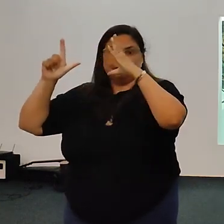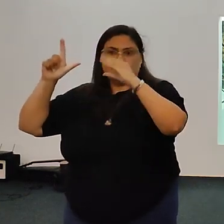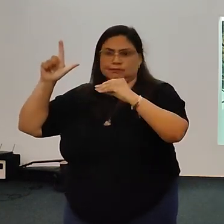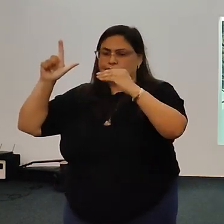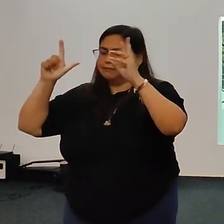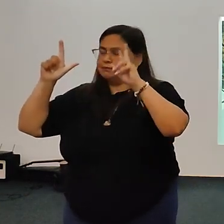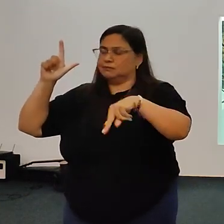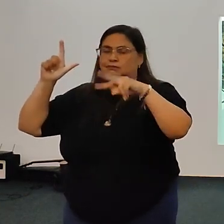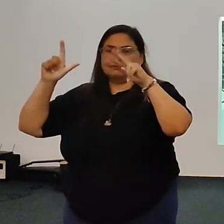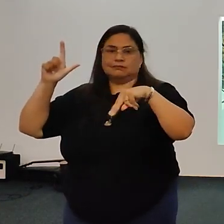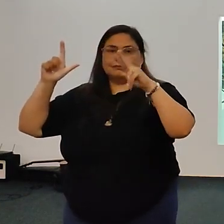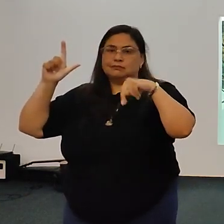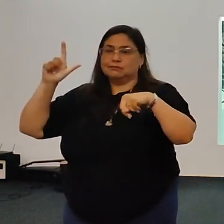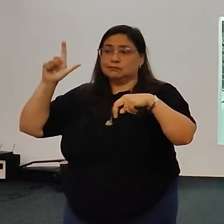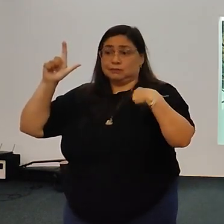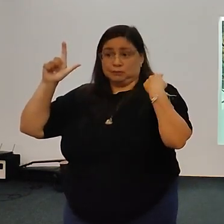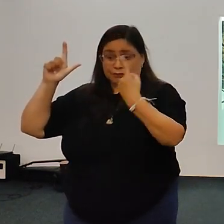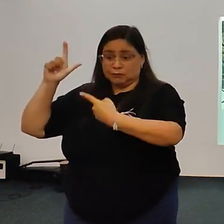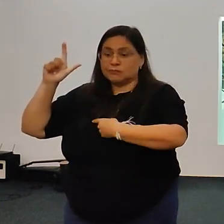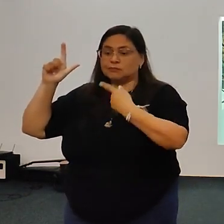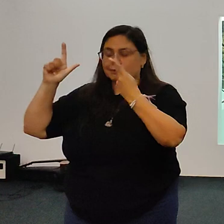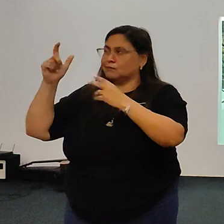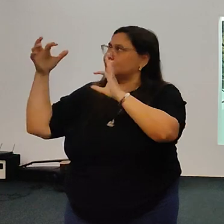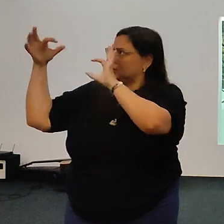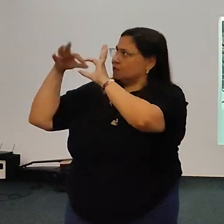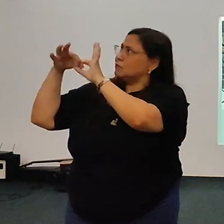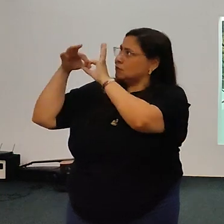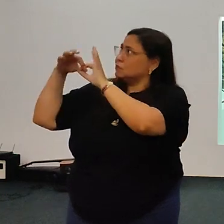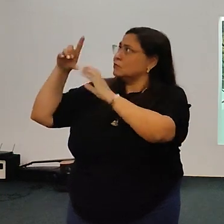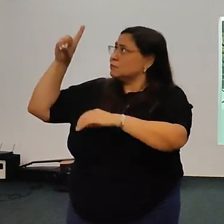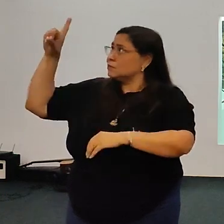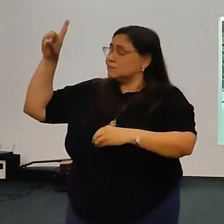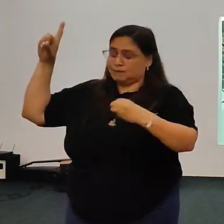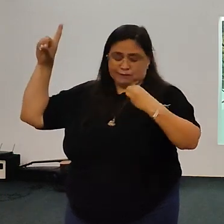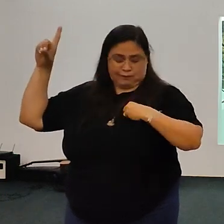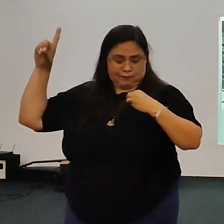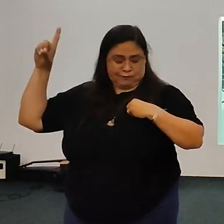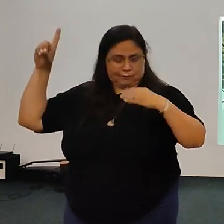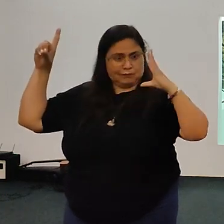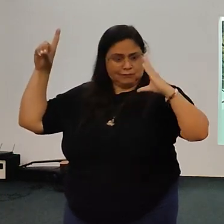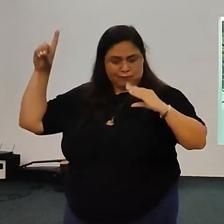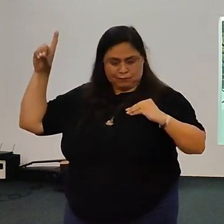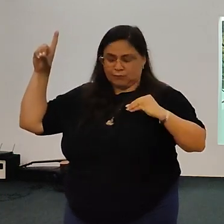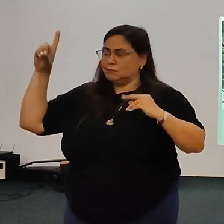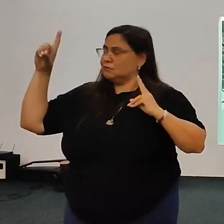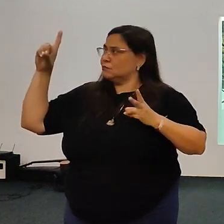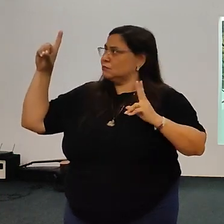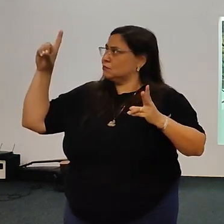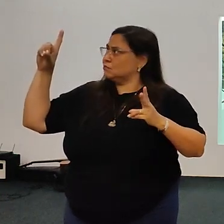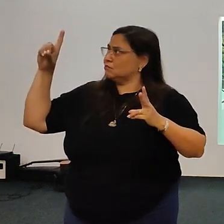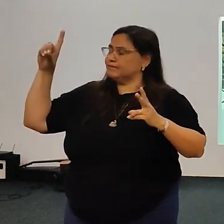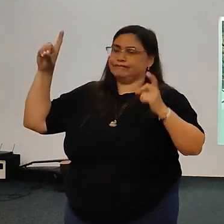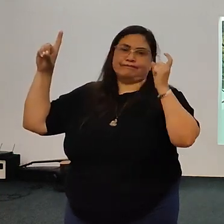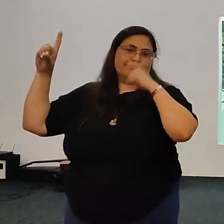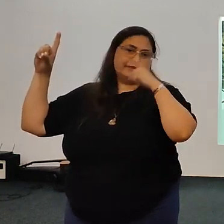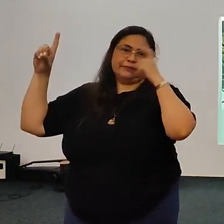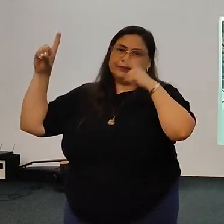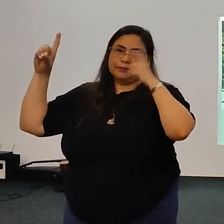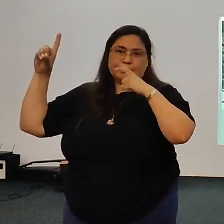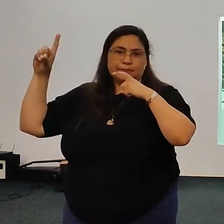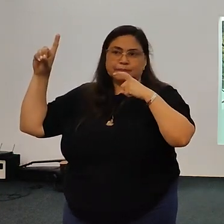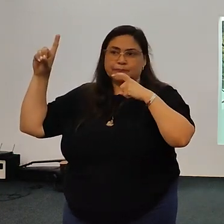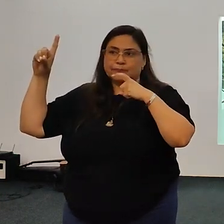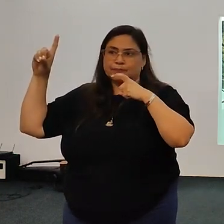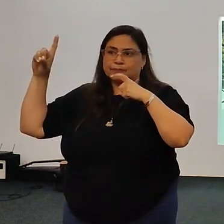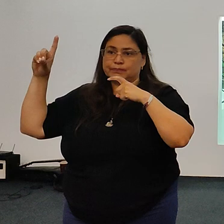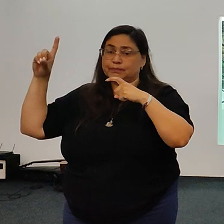treva alguma. Se afirmarmos que temos comunhão com ele, mas andamos em trevas, mentimos